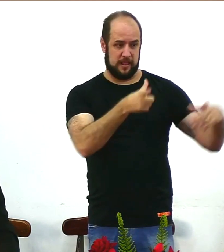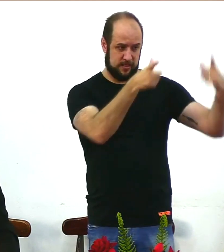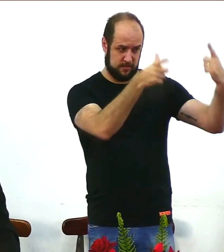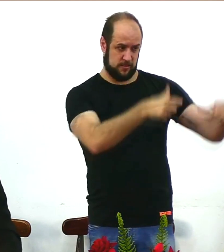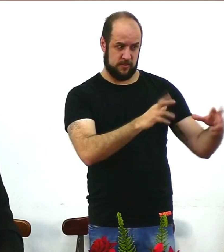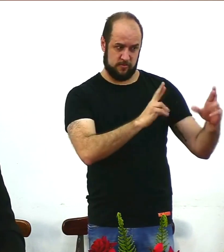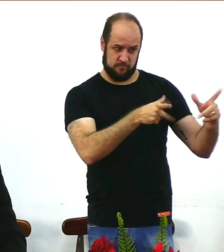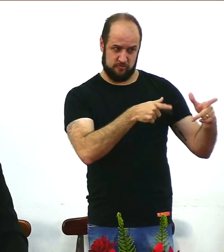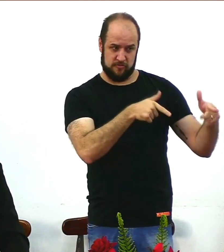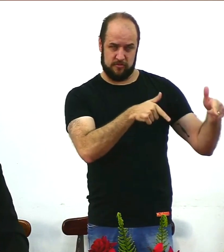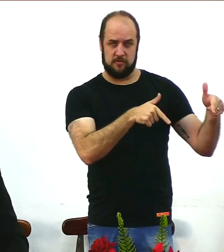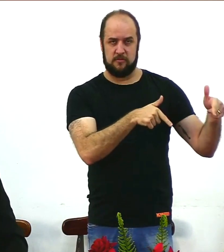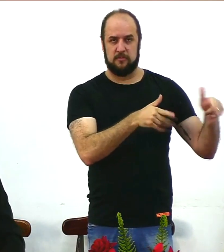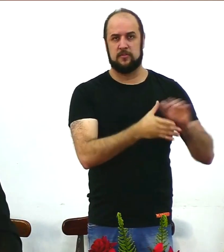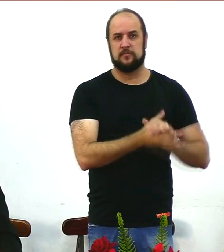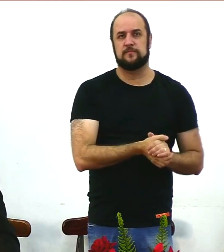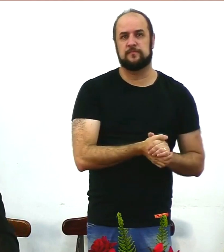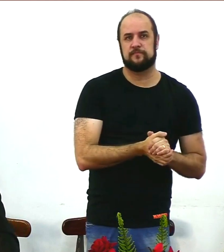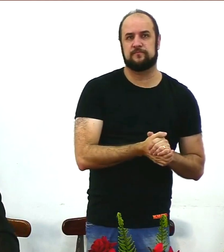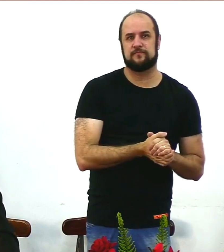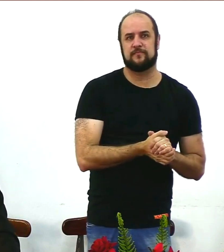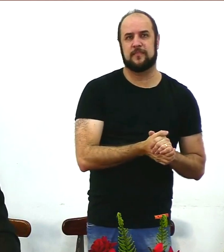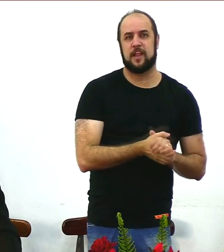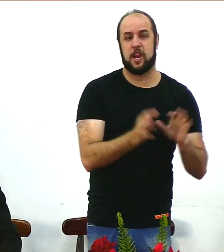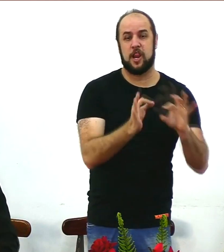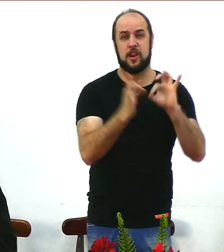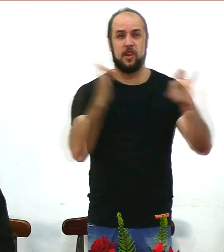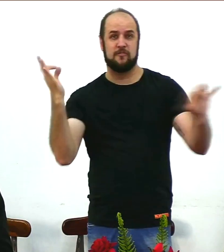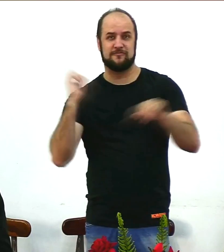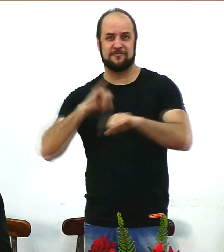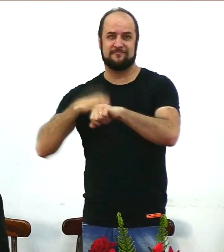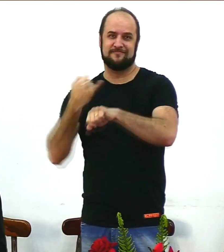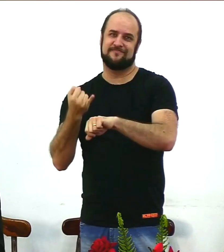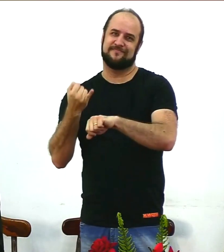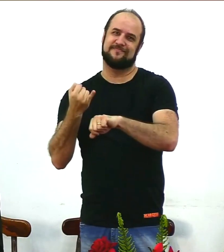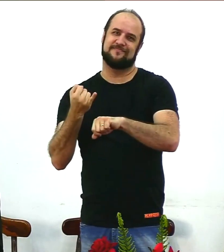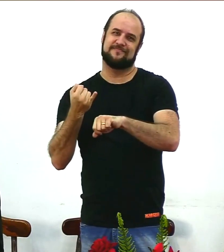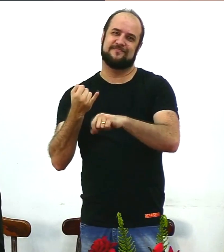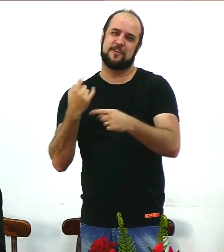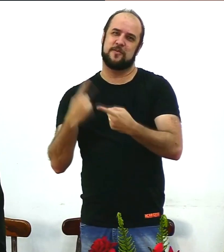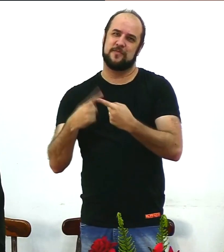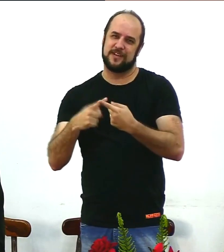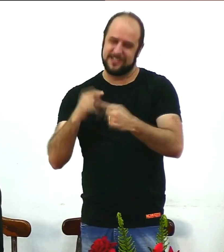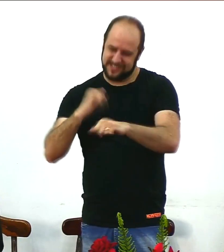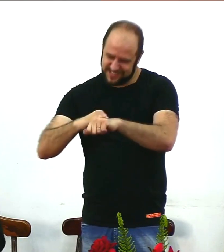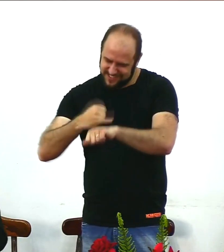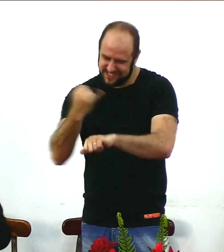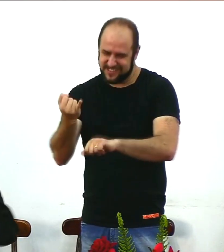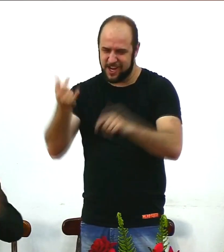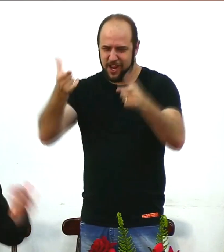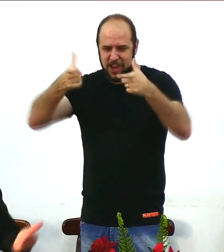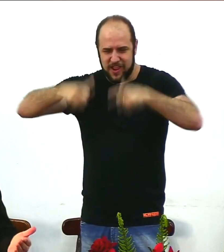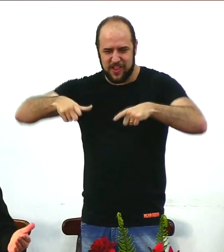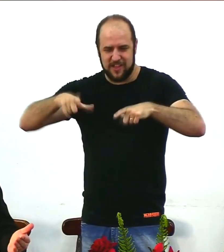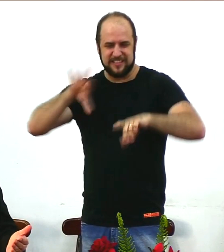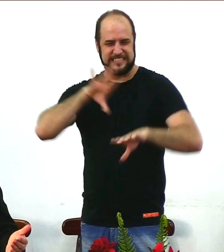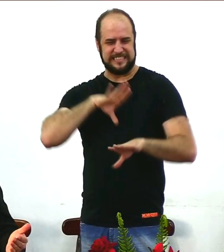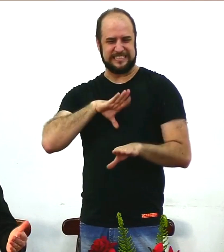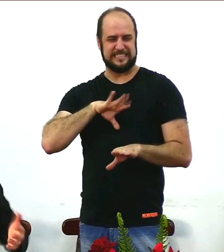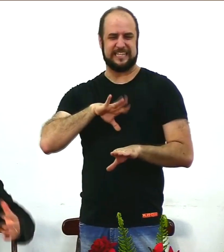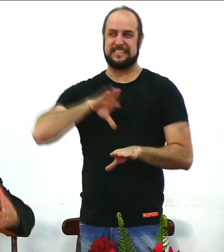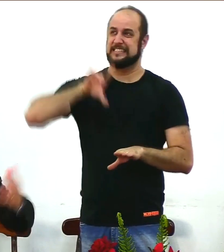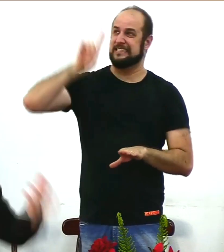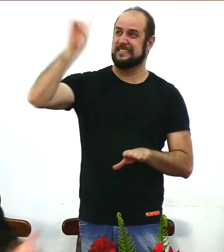fazíamos lá, aqui? Como vamos fazer com a mesma alegria? Como vamos fazer com o